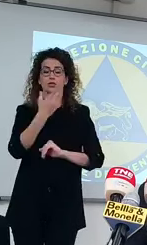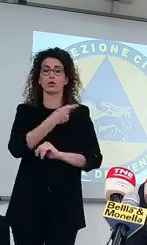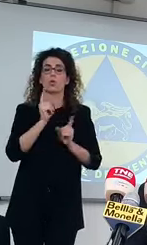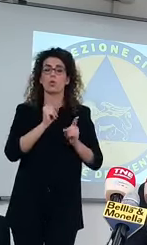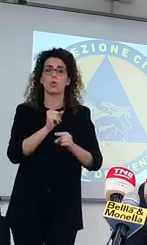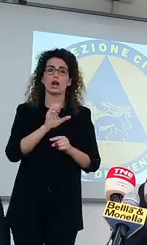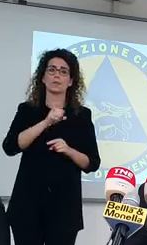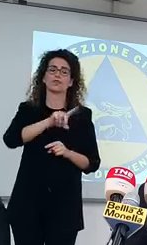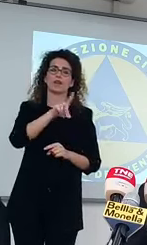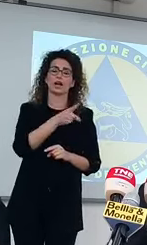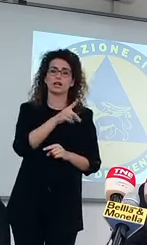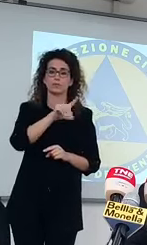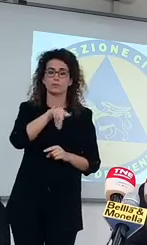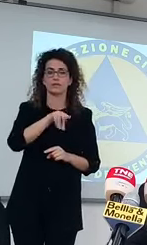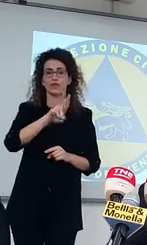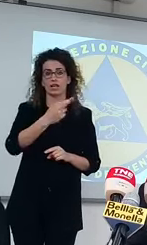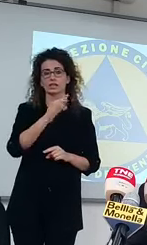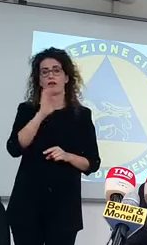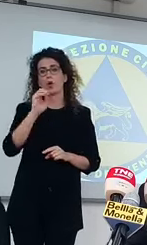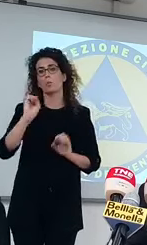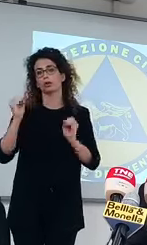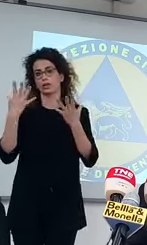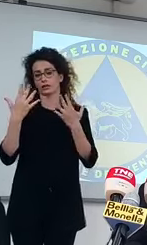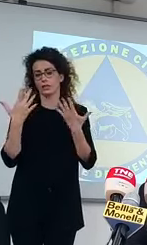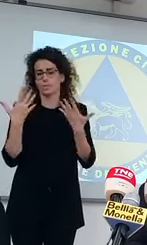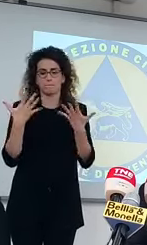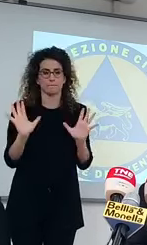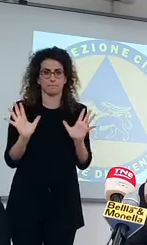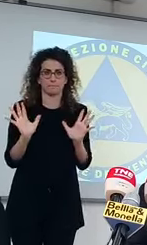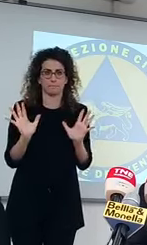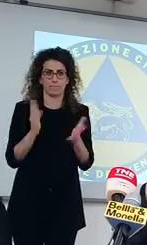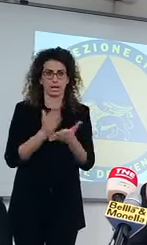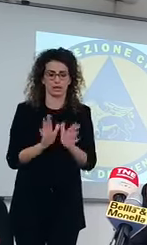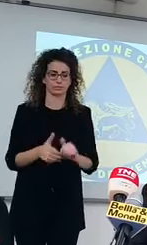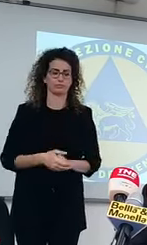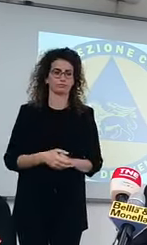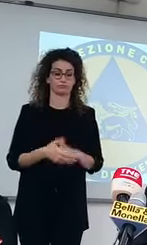Moderna. Punto. Detto questo,